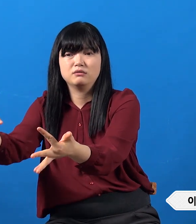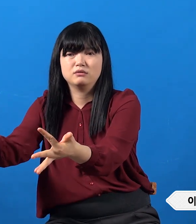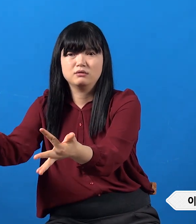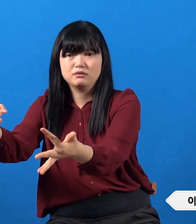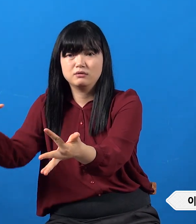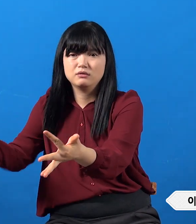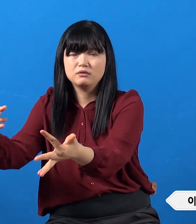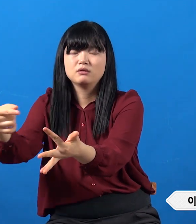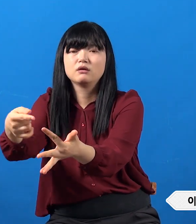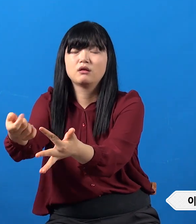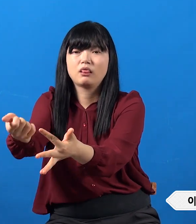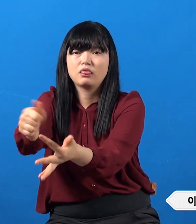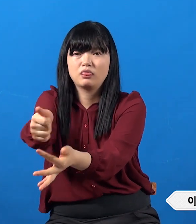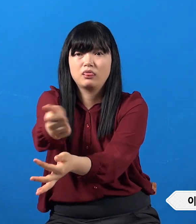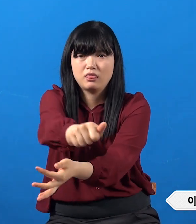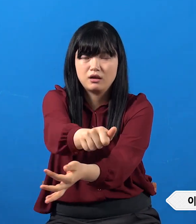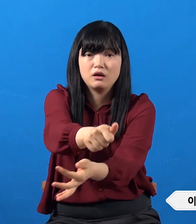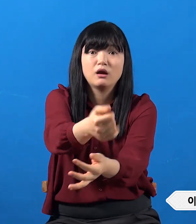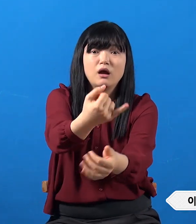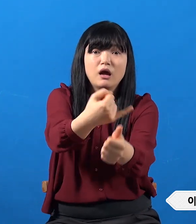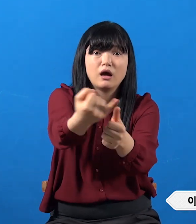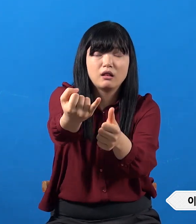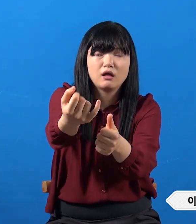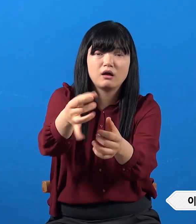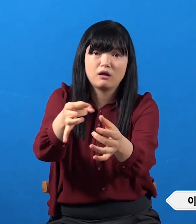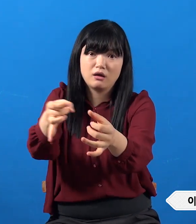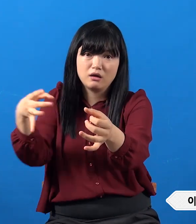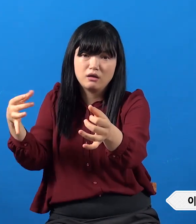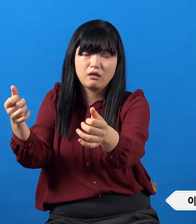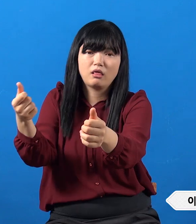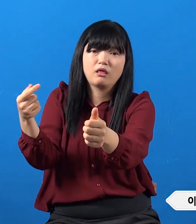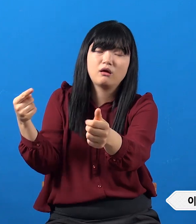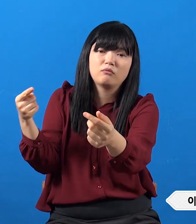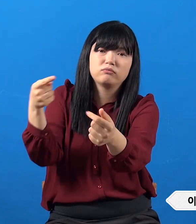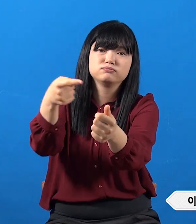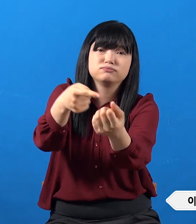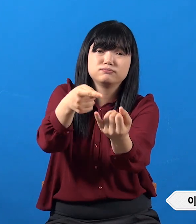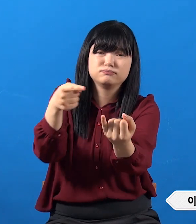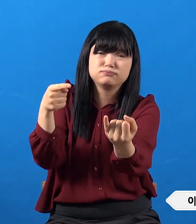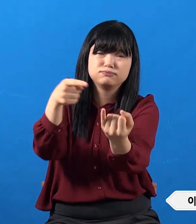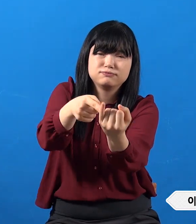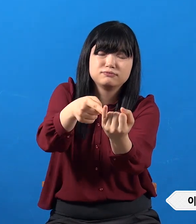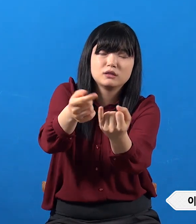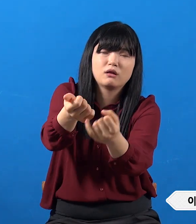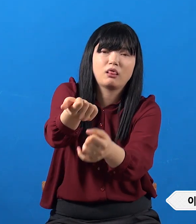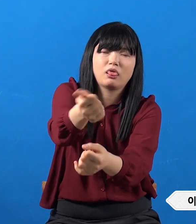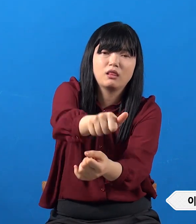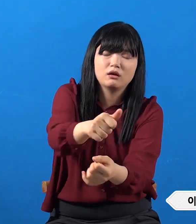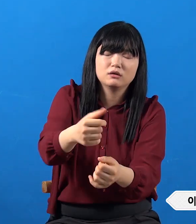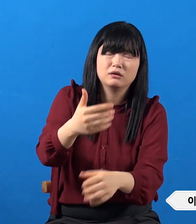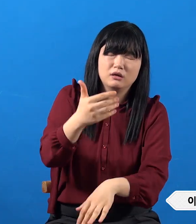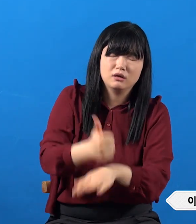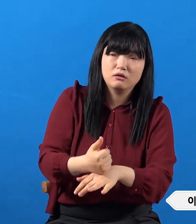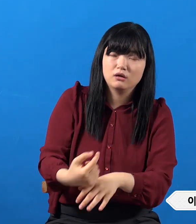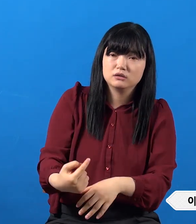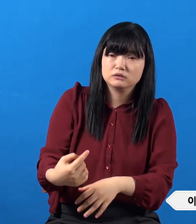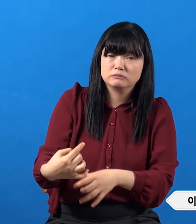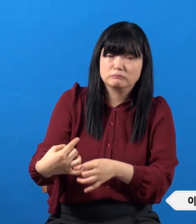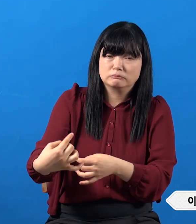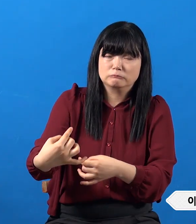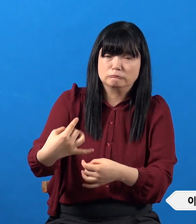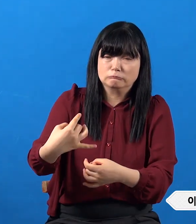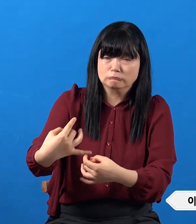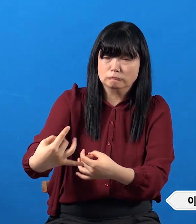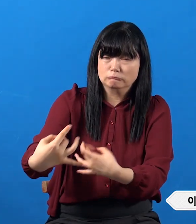노래는 계속됩니다. 아내가 화살에 쓰러지고 마지막 화살이 자기 가슴을 관통할 때까지 그는